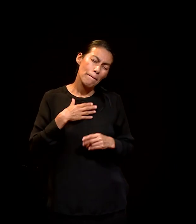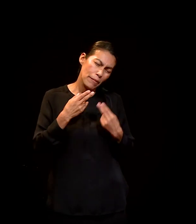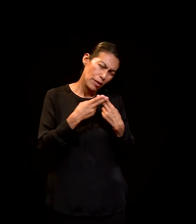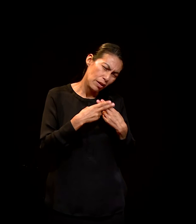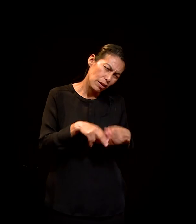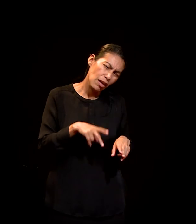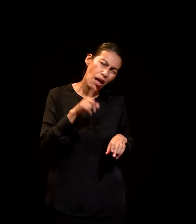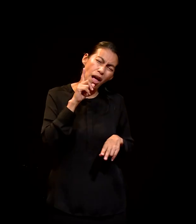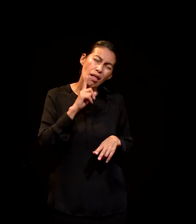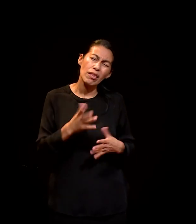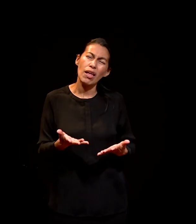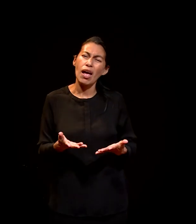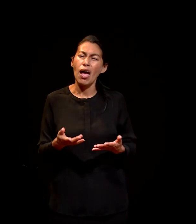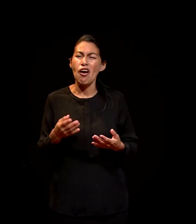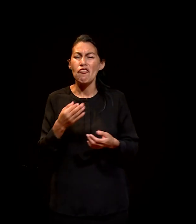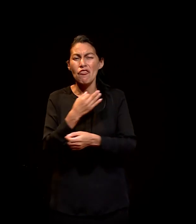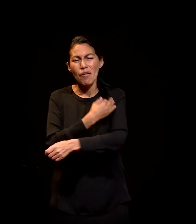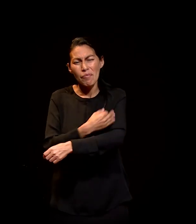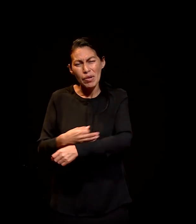estado